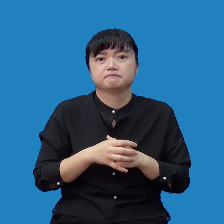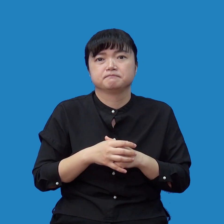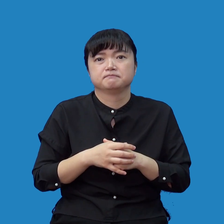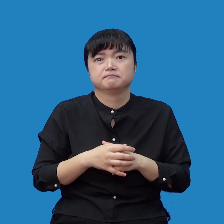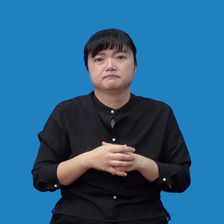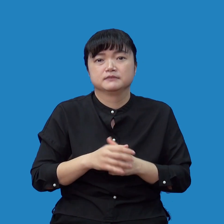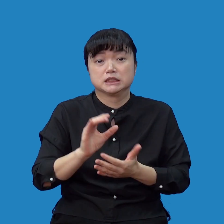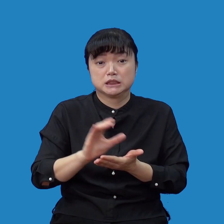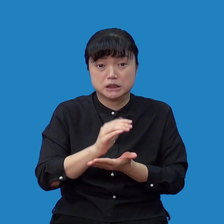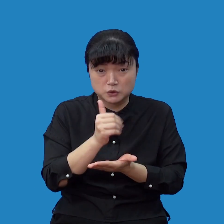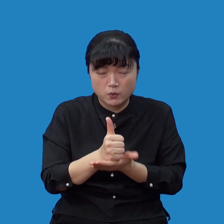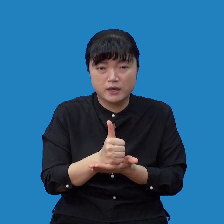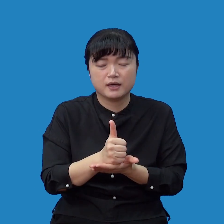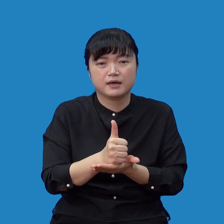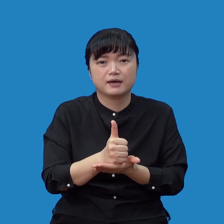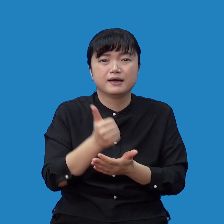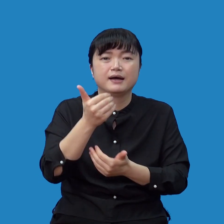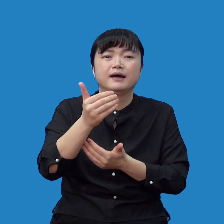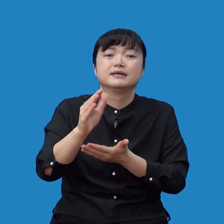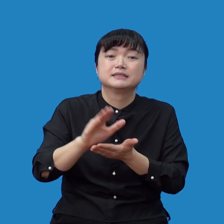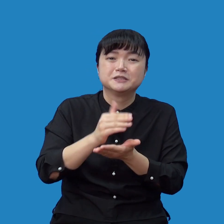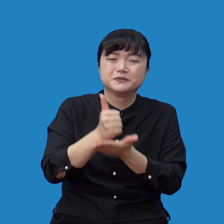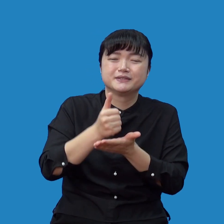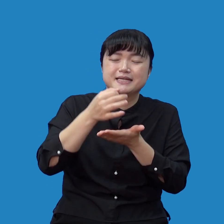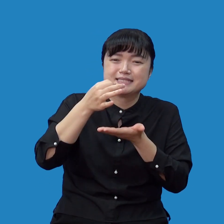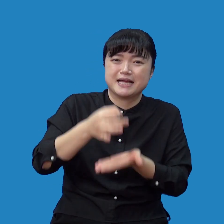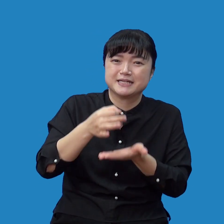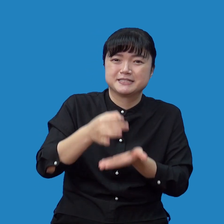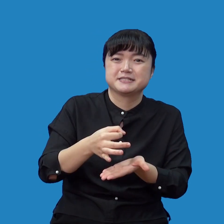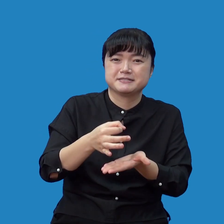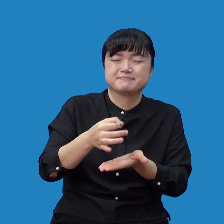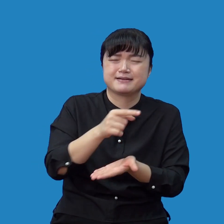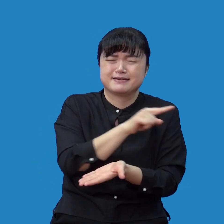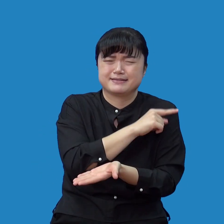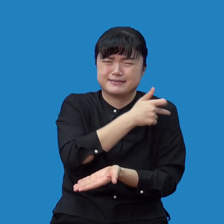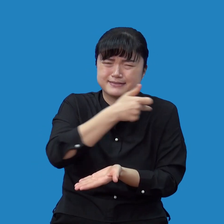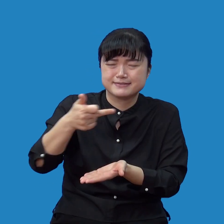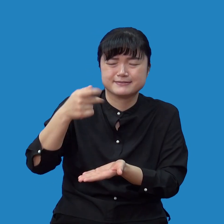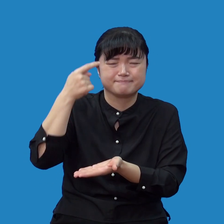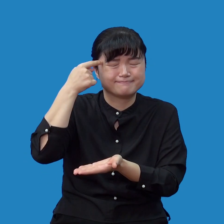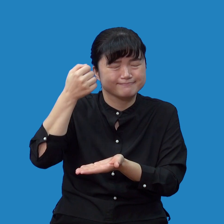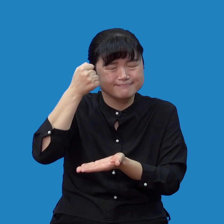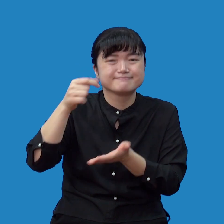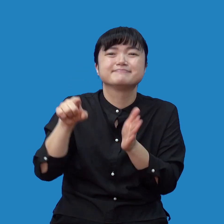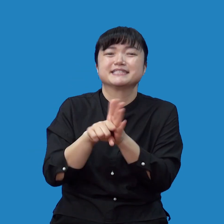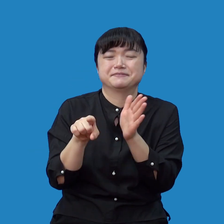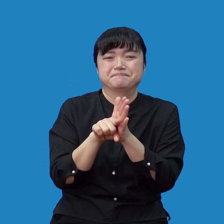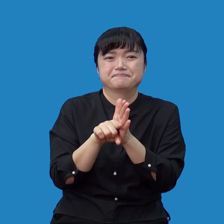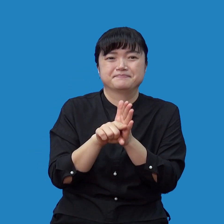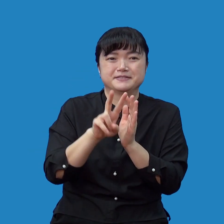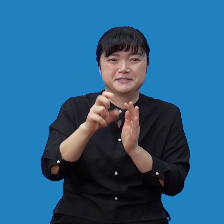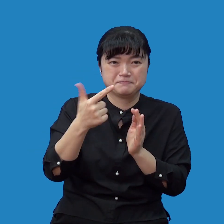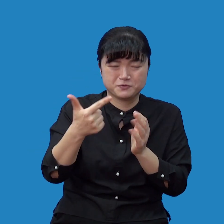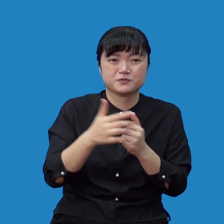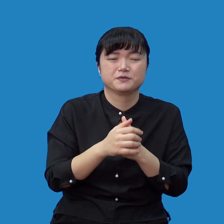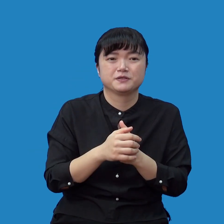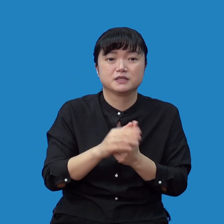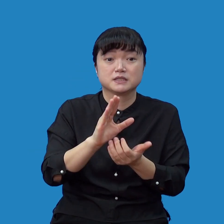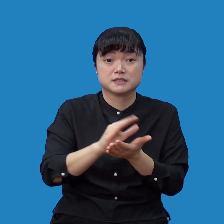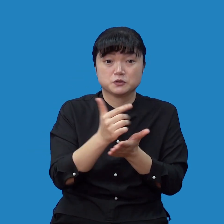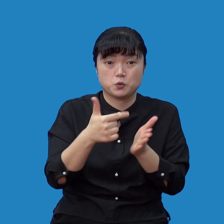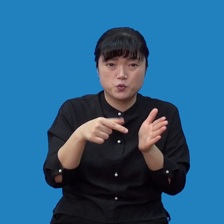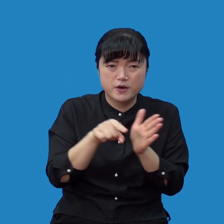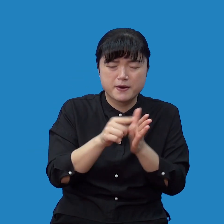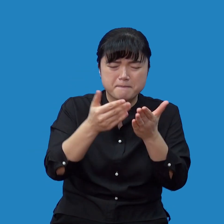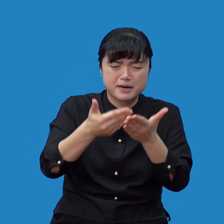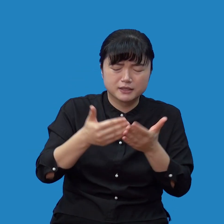그분의 상급을 가장 큰 가치로 여기는 믿음이었습니다. 26절을 보시면 그리스도를 위하여 받는